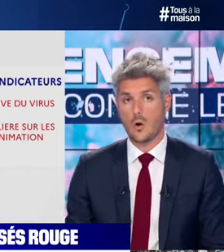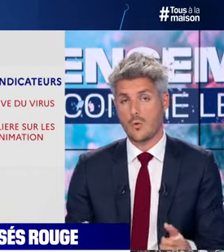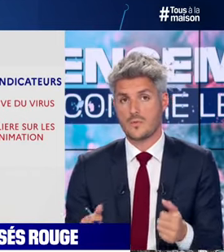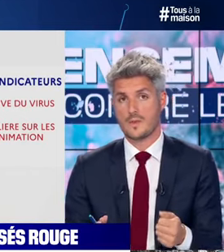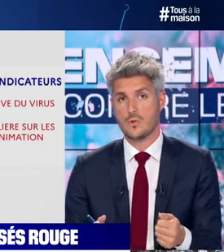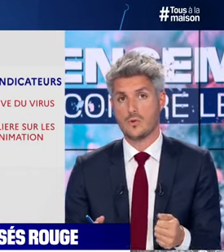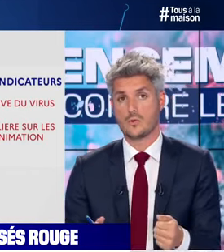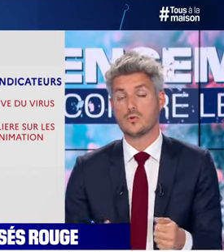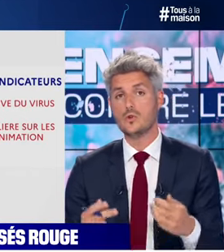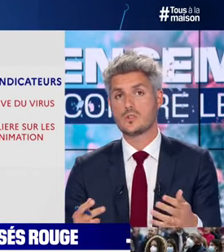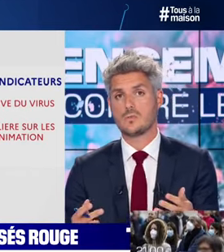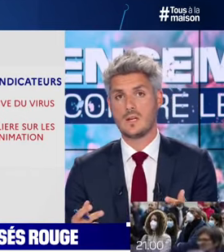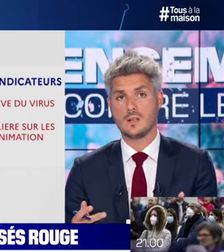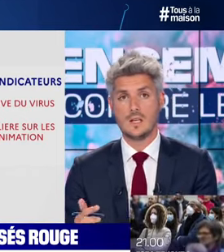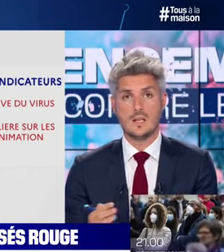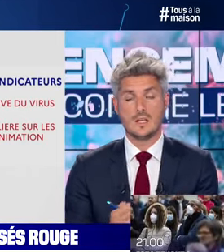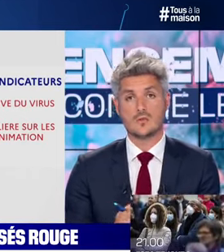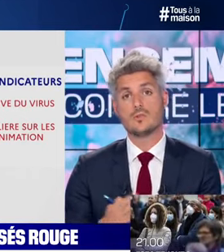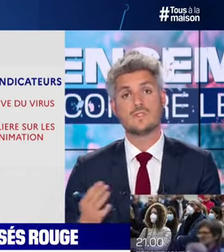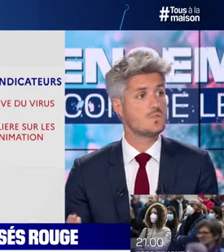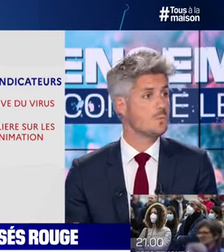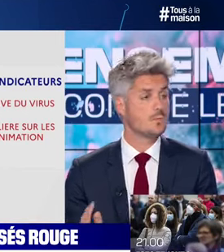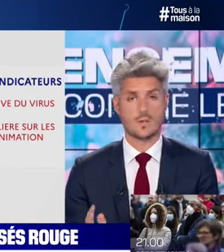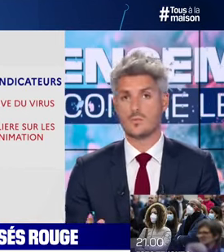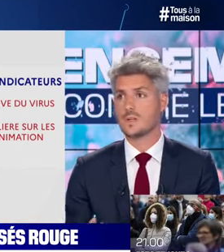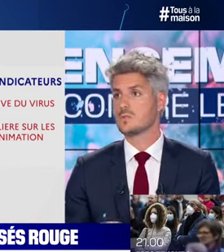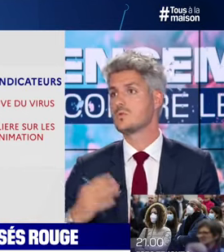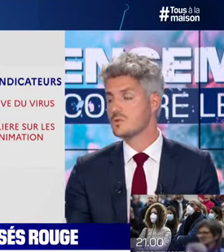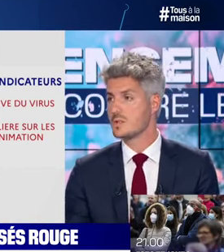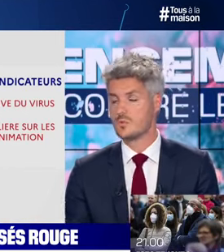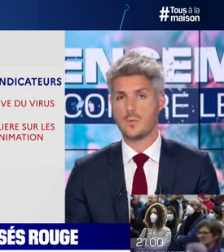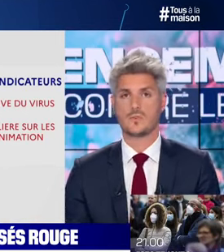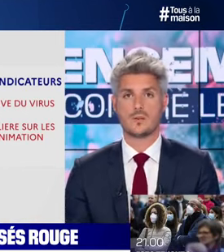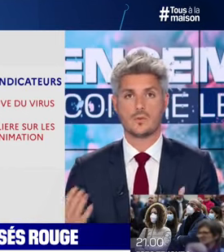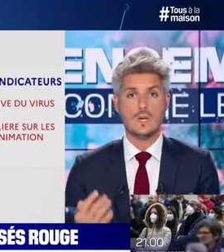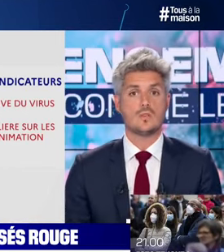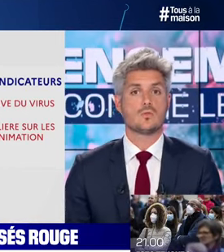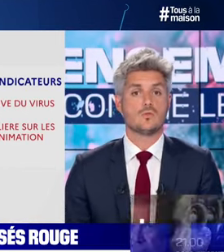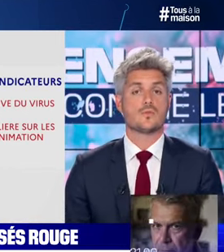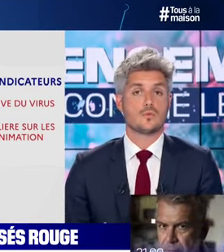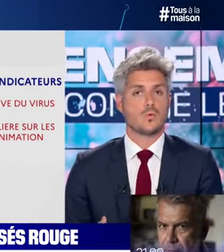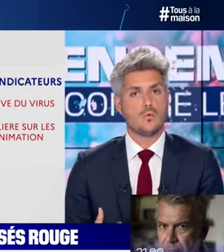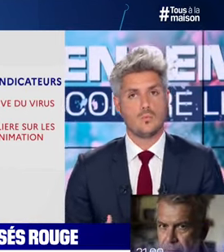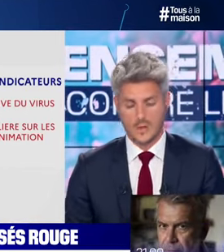prolonger leur confinement de 2 semaines jusqu'au 18 mai pour les deux pays. Donc c'est une semaine supplémentaire de ce que nous faisons, nous, pour l'instant.